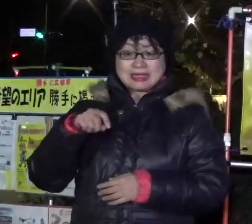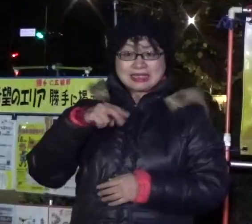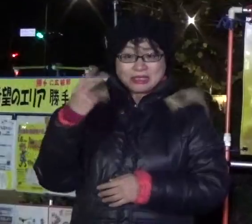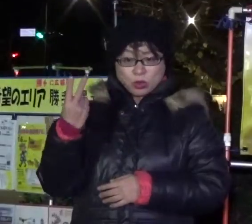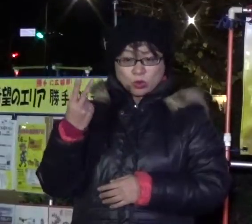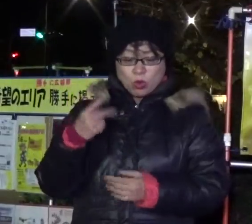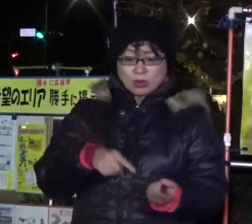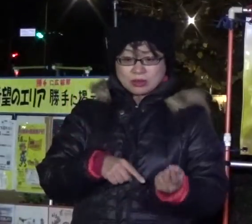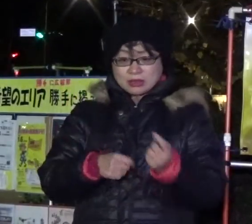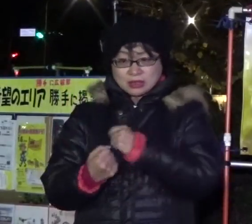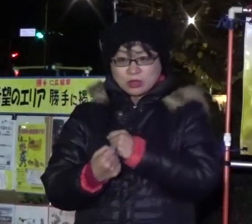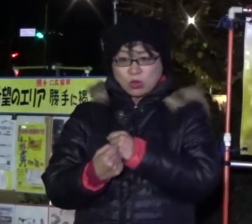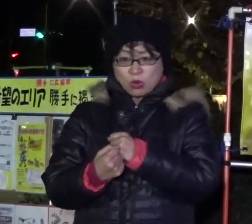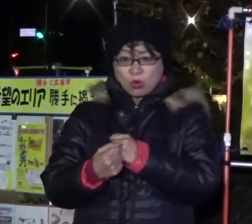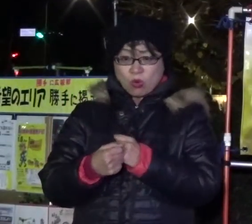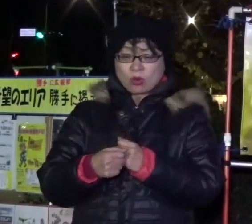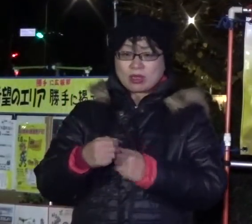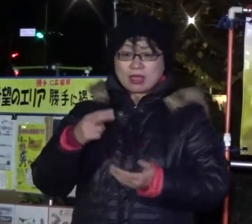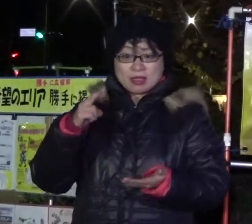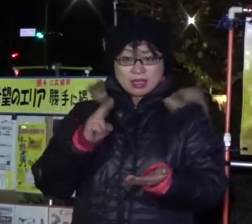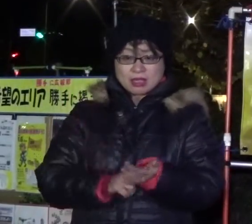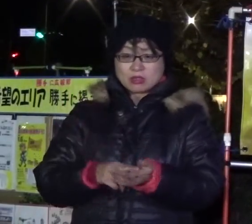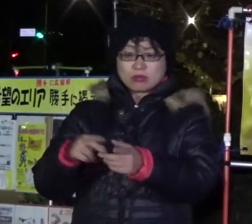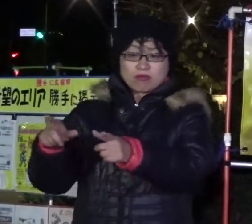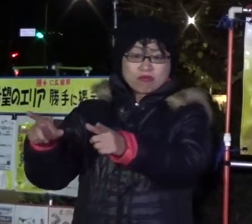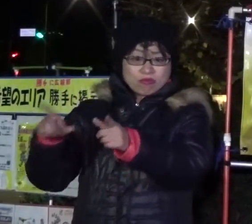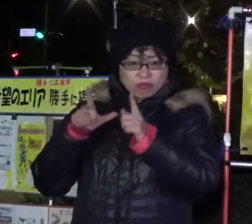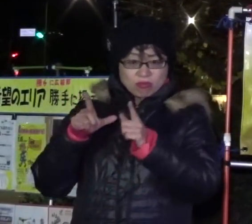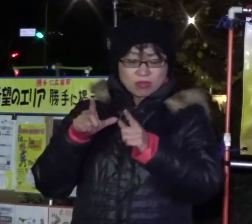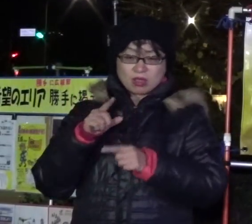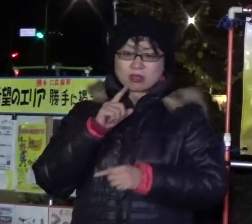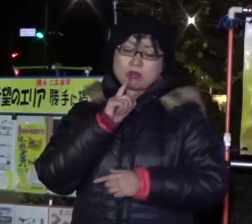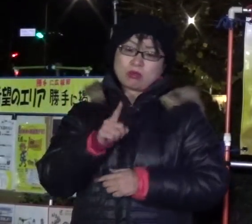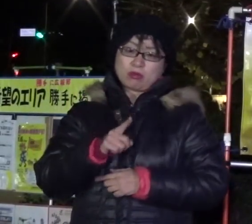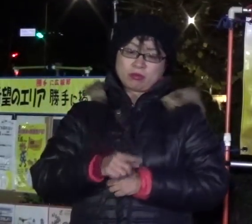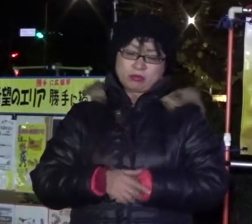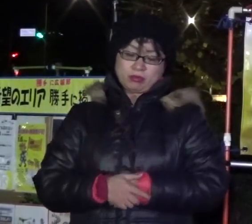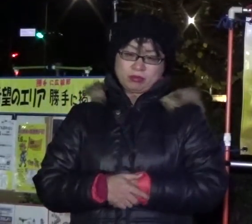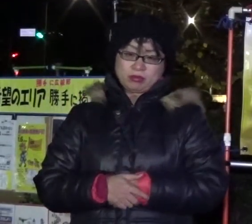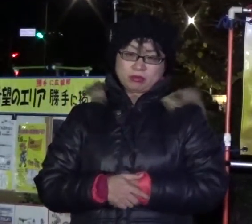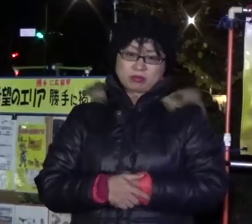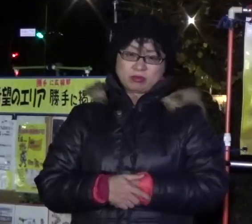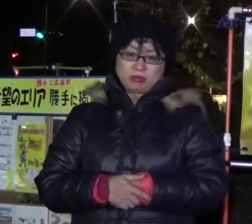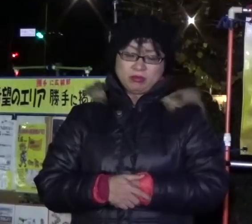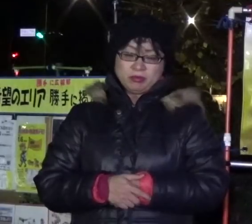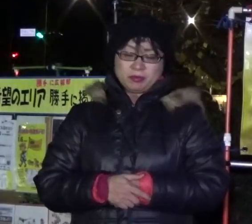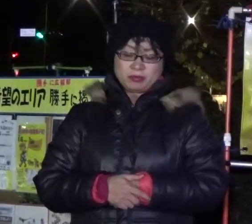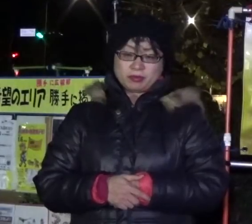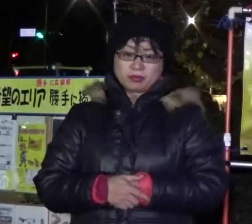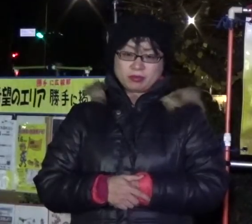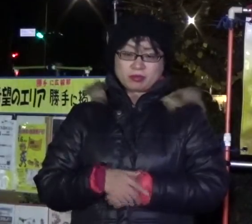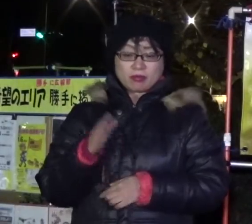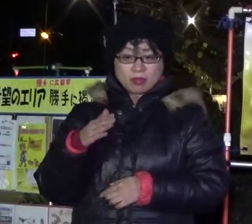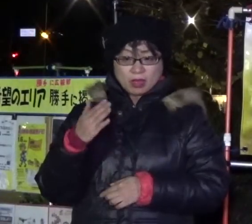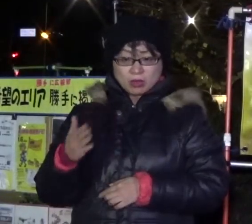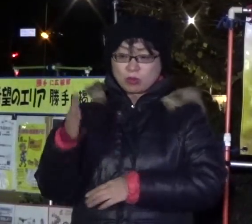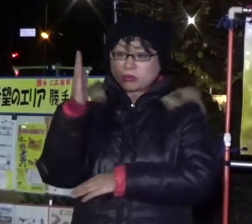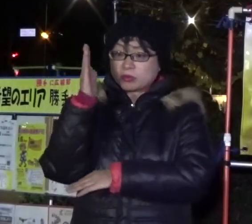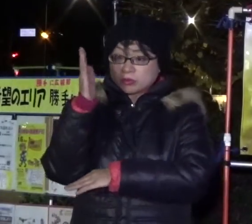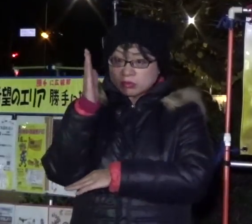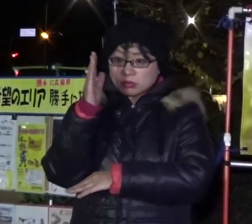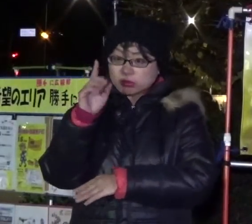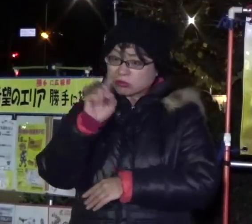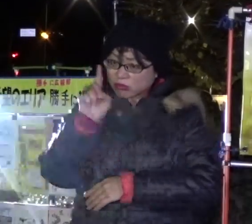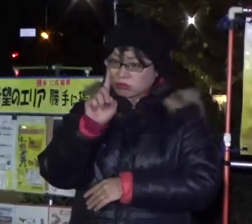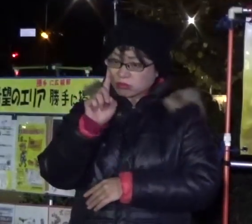こさない、決意を示せと言ってるんだとおっしゃってたけれど、政府はどうです